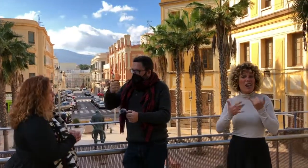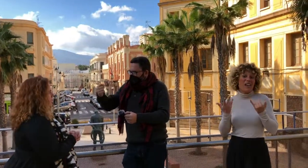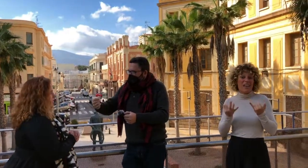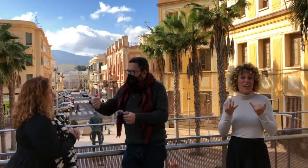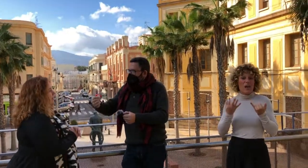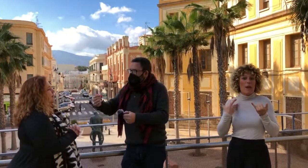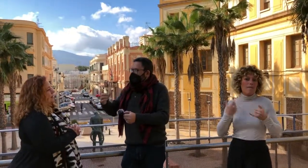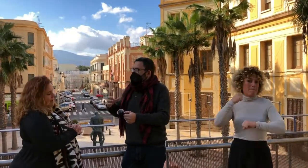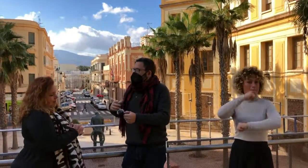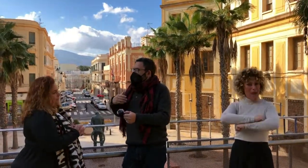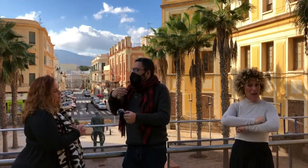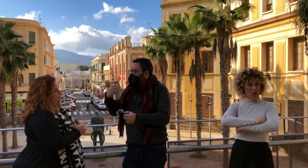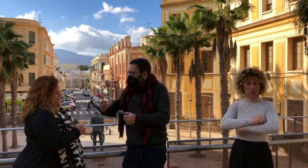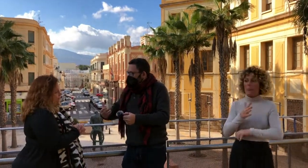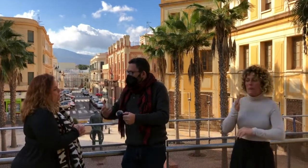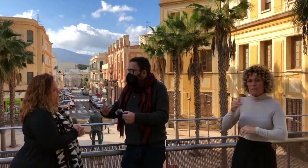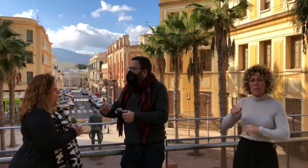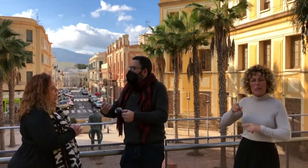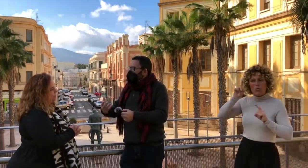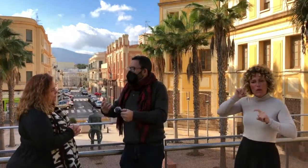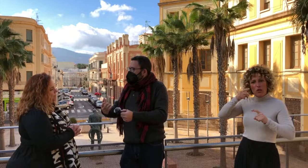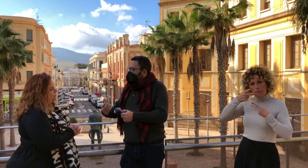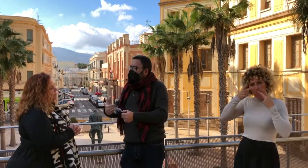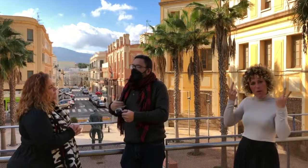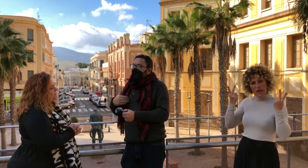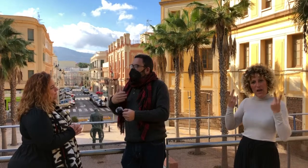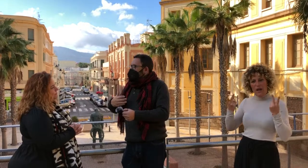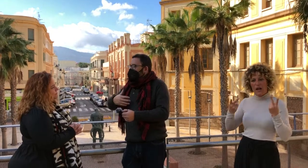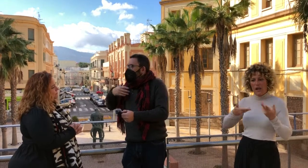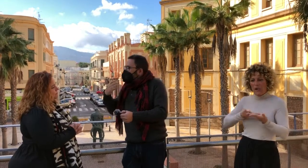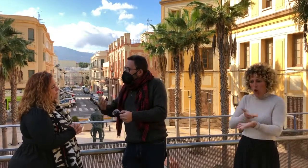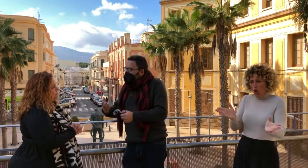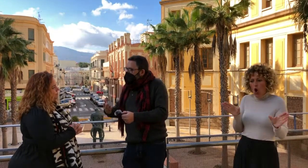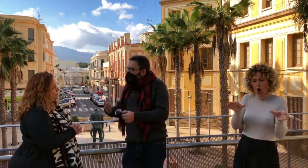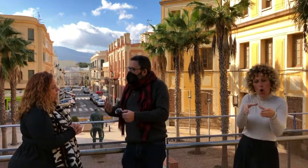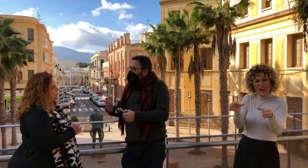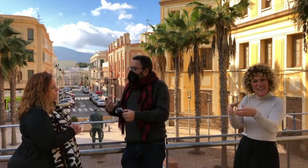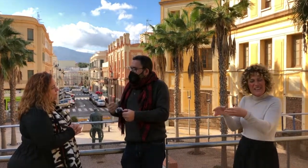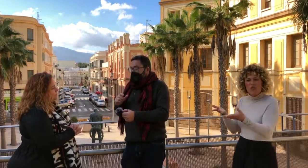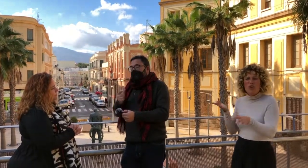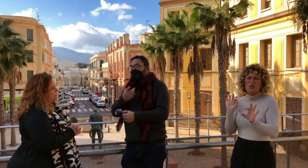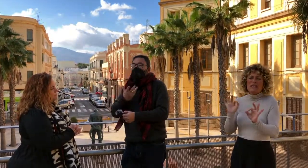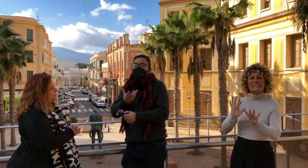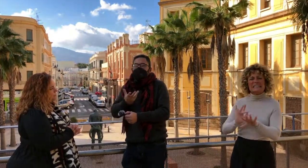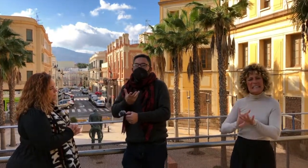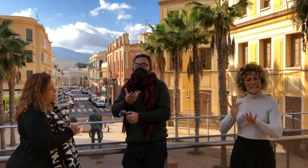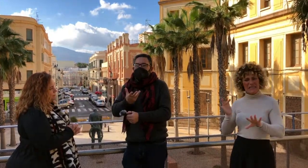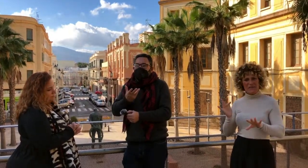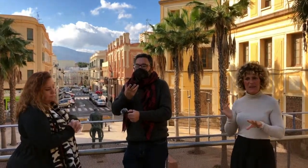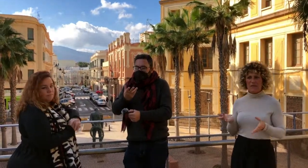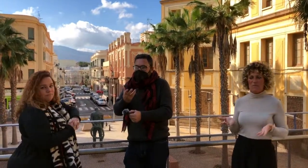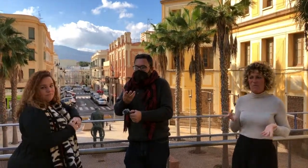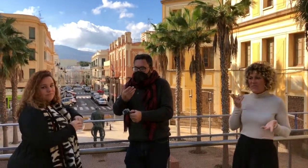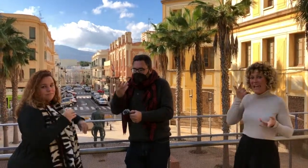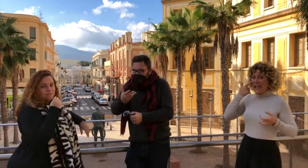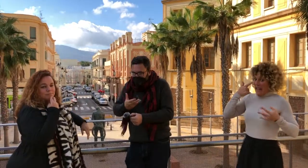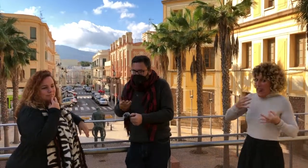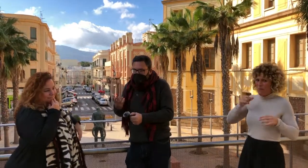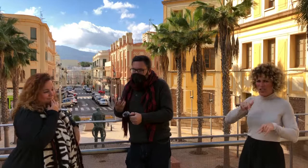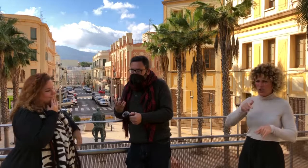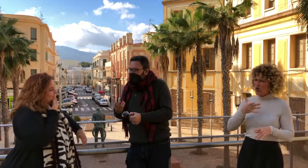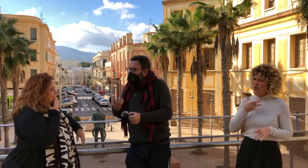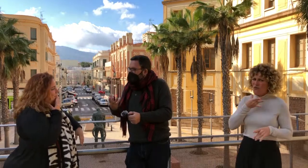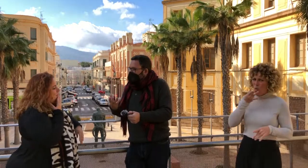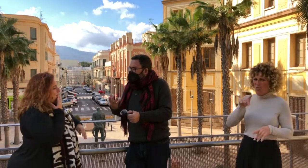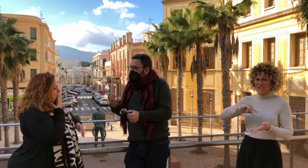la educación pública, claro, la educación de todos los colectivos, que son muy sensibles. Esta es realmente la vergüenza